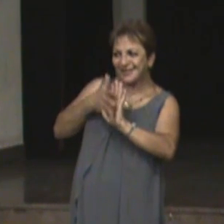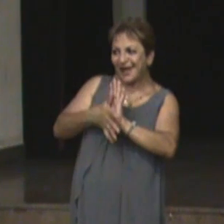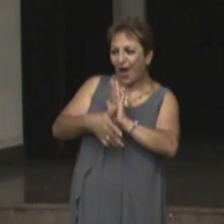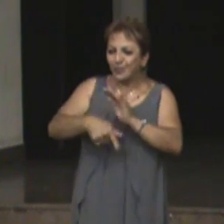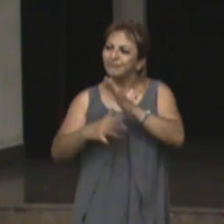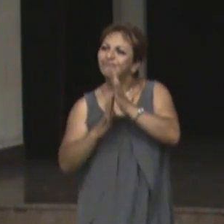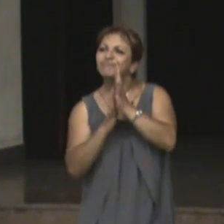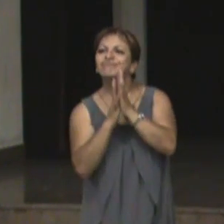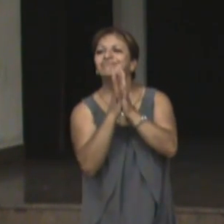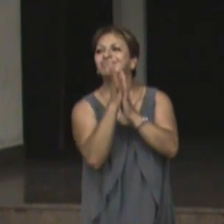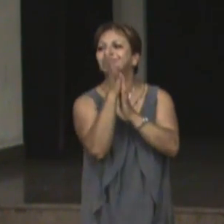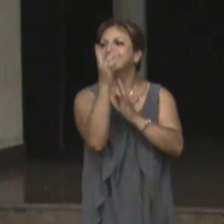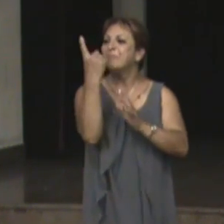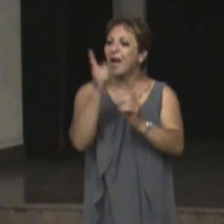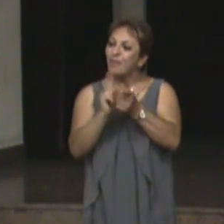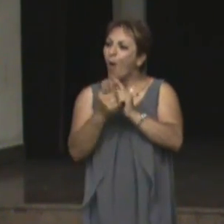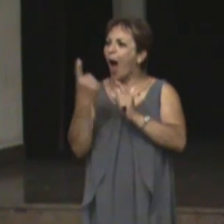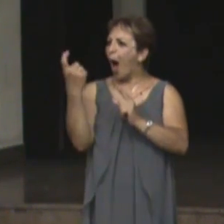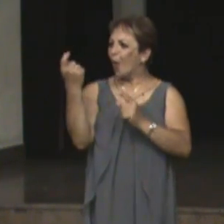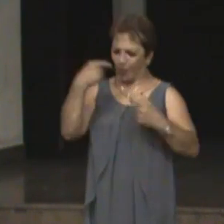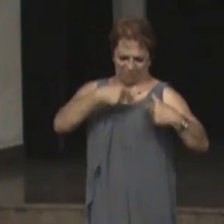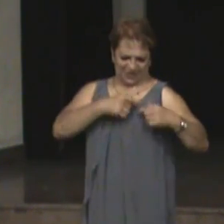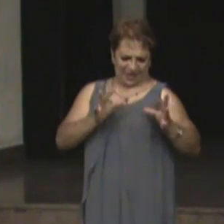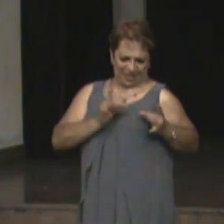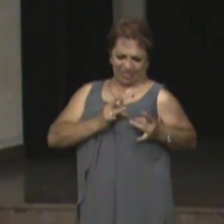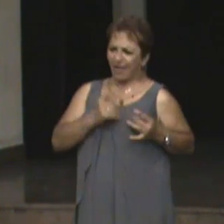պտուղ է տալիս մեկի փոխարեն 100, մեկի